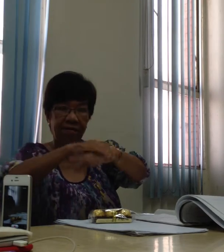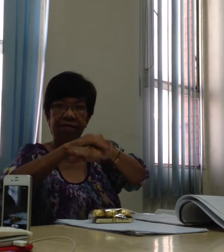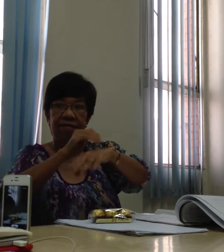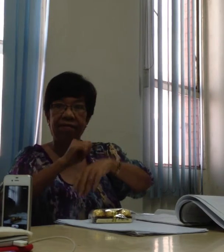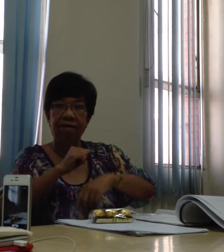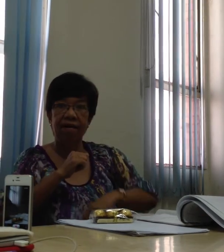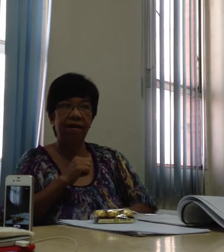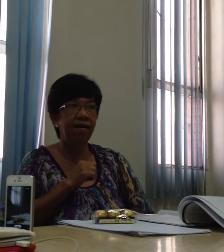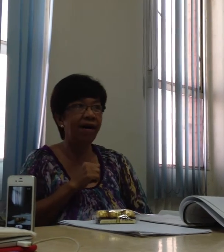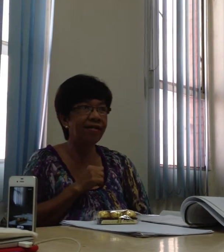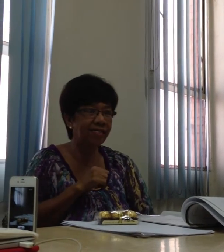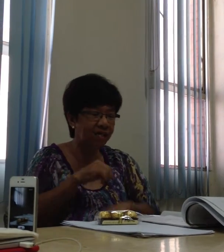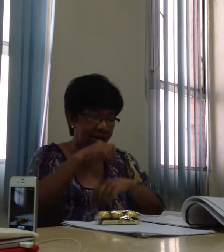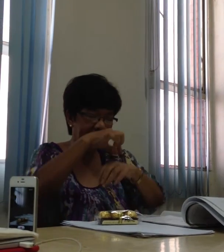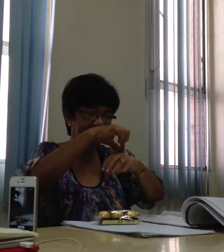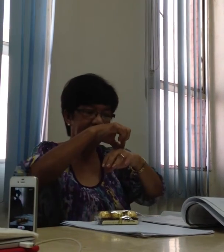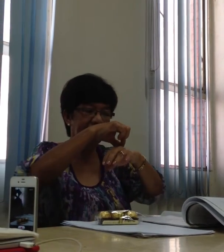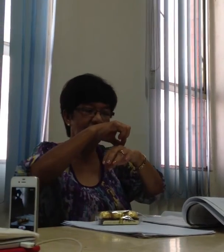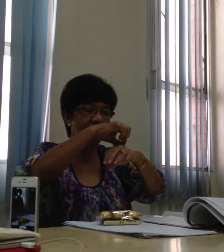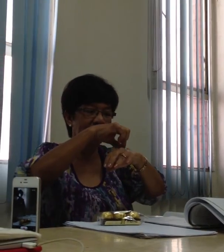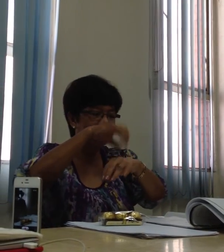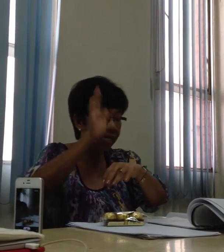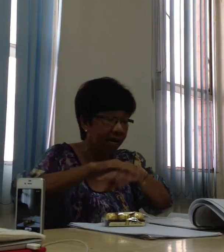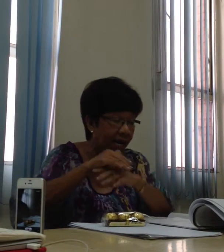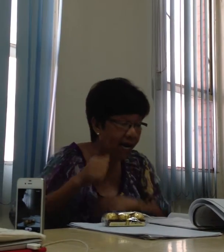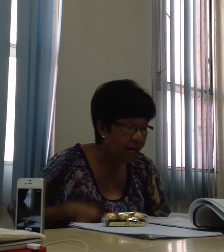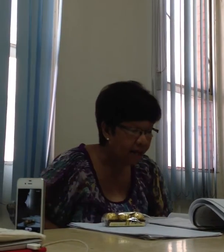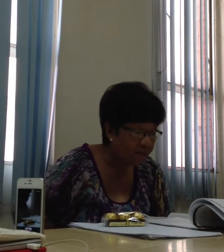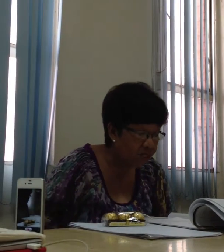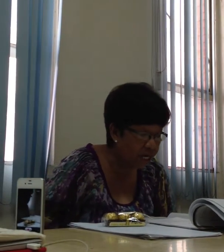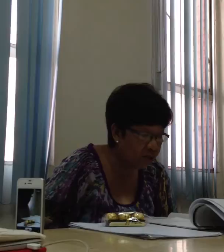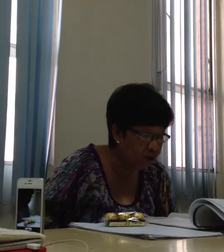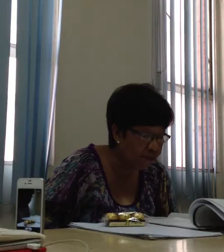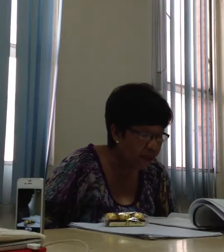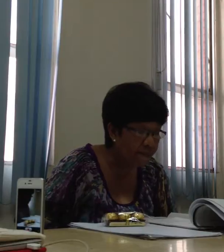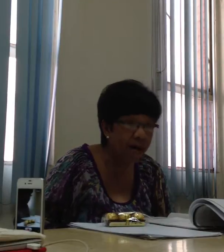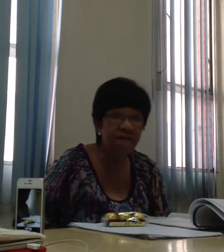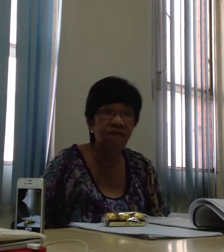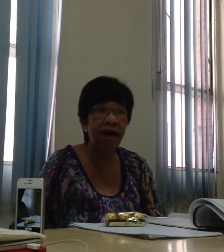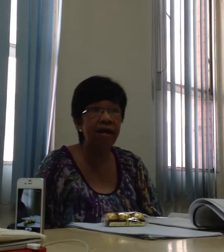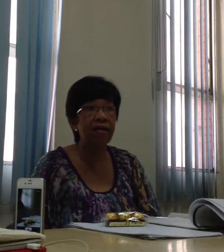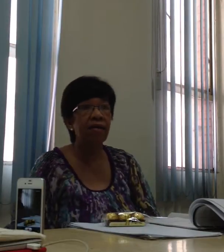Sama pala tayo. Ito. Mosquito. Butterfly.